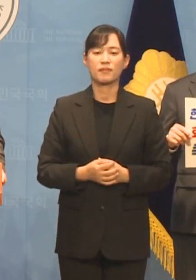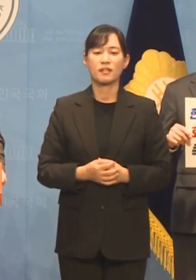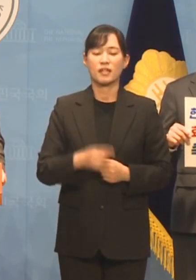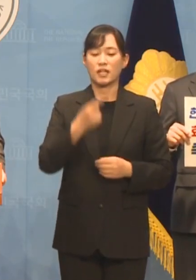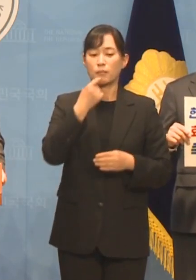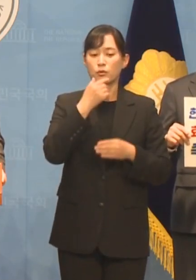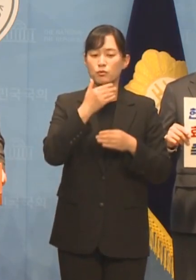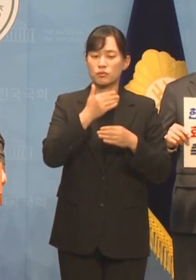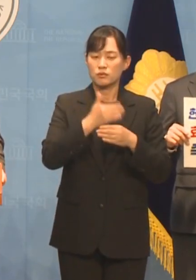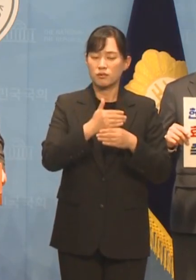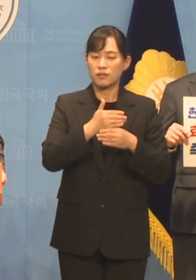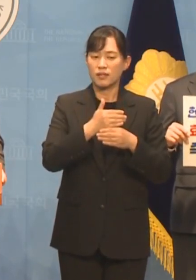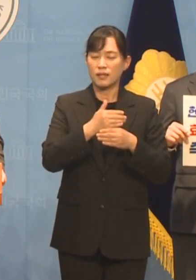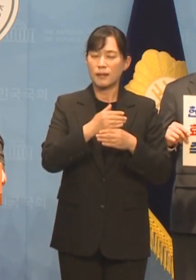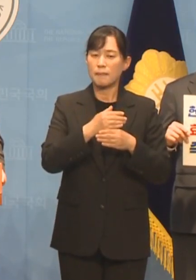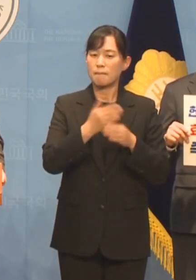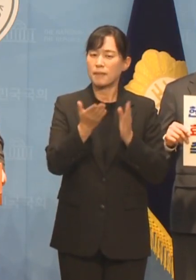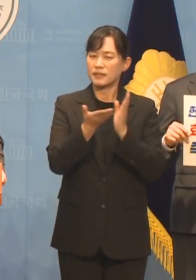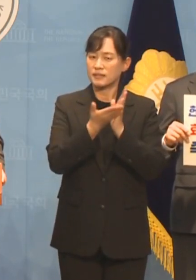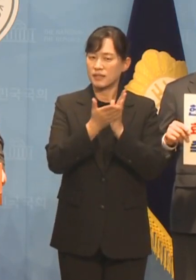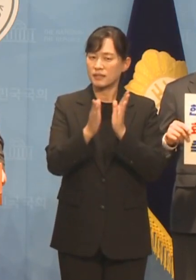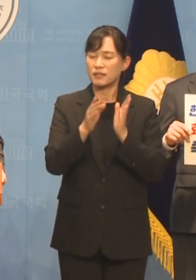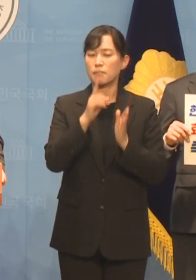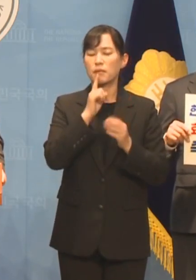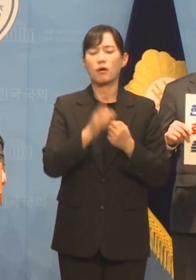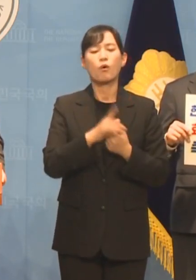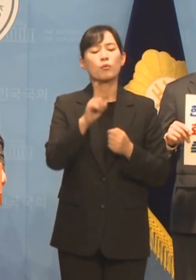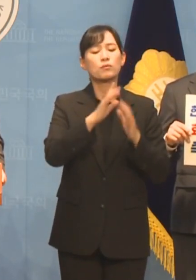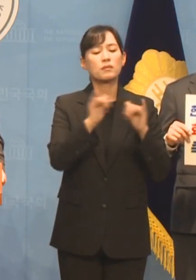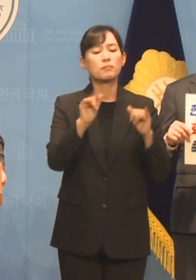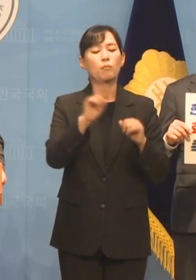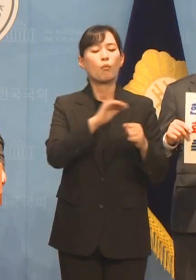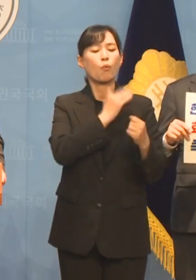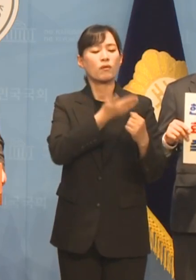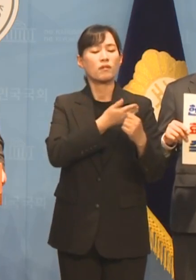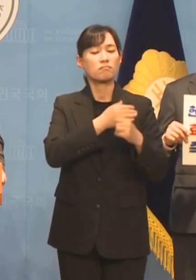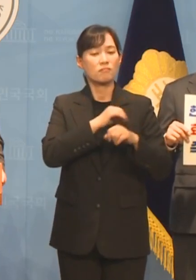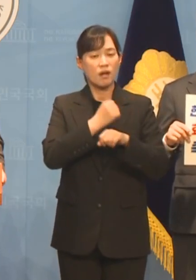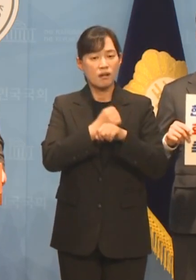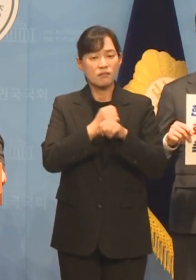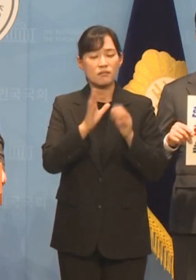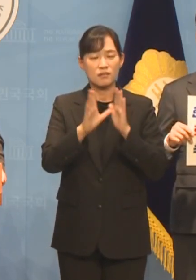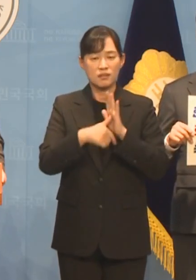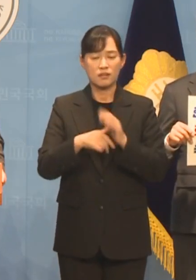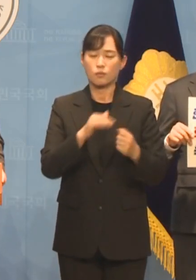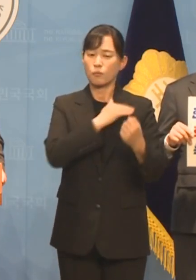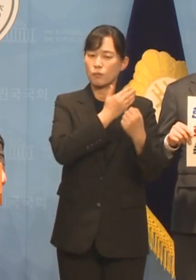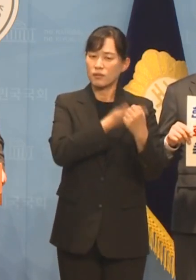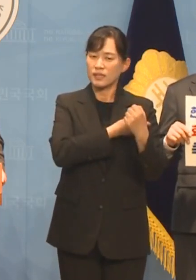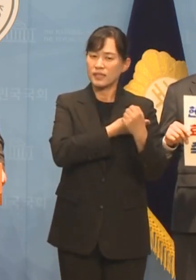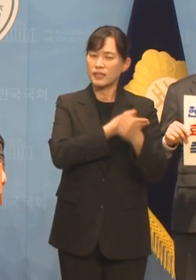민주적 정당성이라는 말을 합니다. 어떤 사람이 어떤 권한을 행사할 때 그 권한이